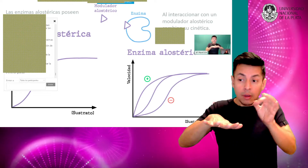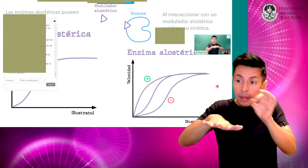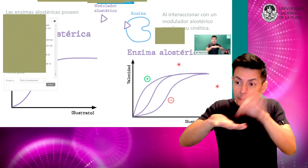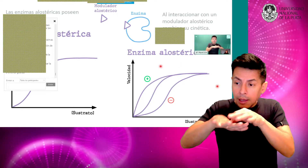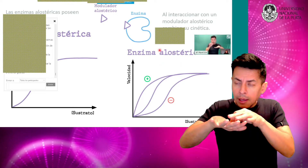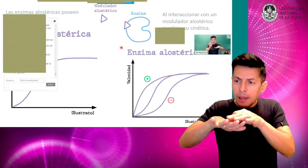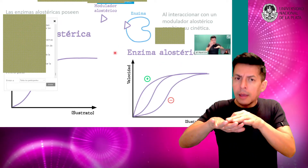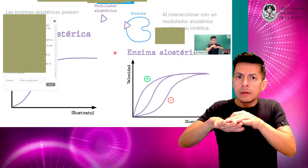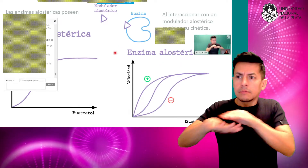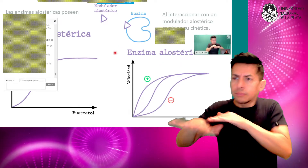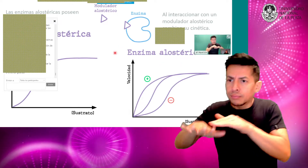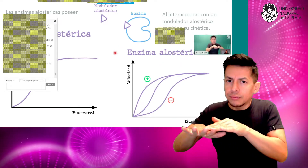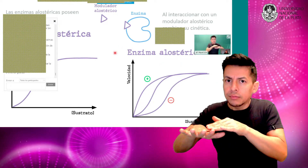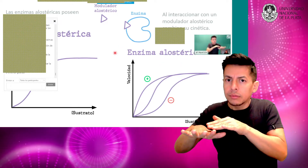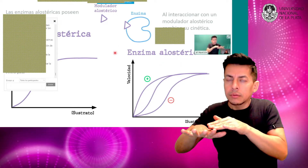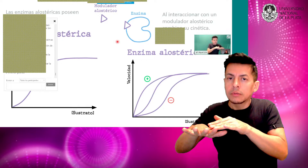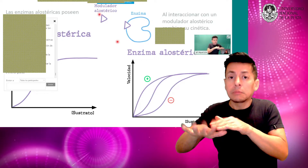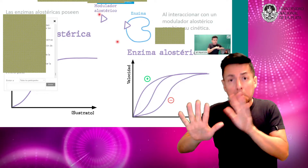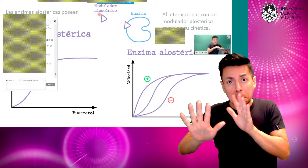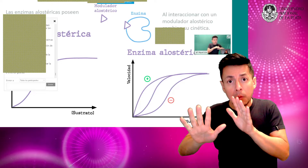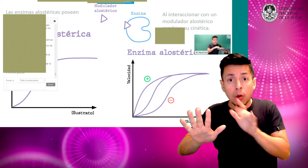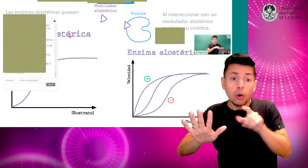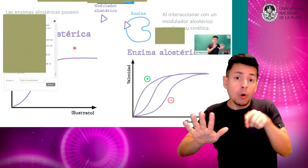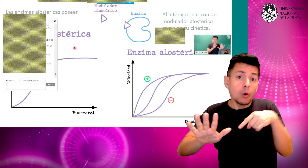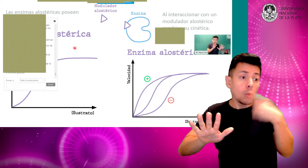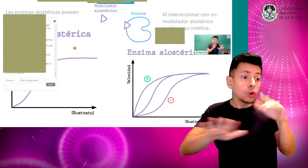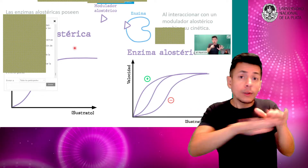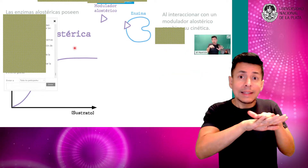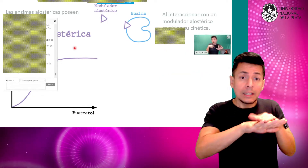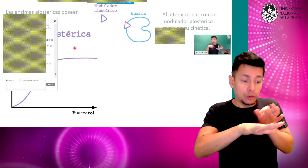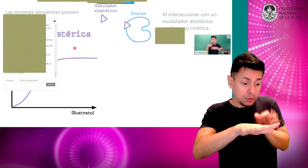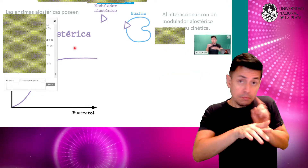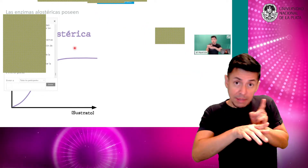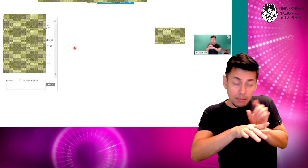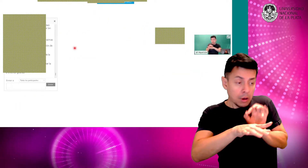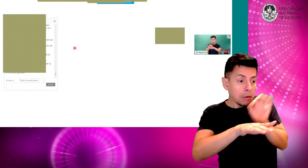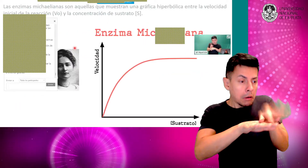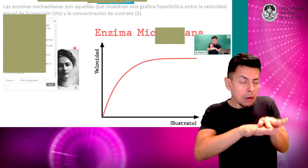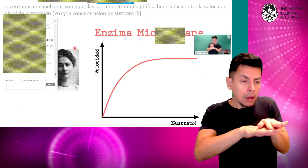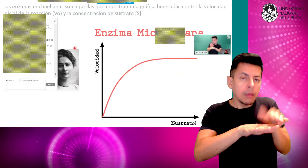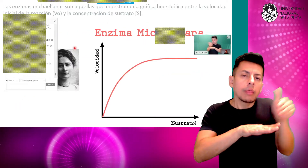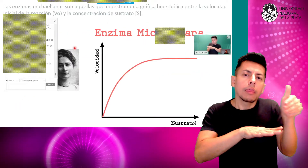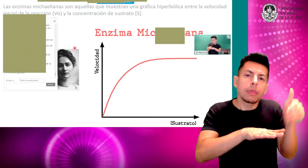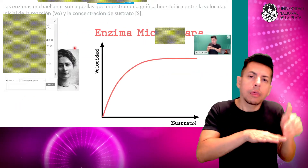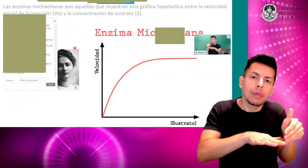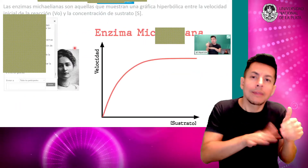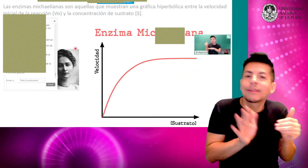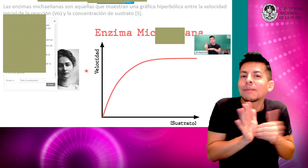Hipérbolas son las enzimas, esperen que vuelvo hacia atrás.